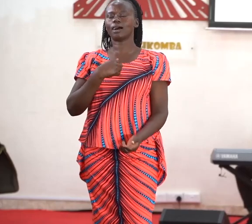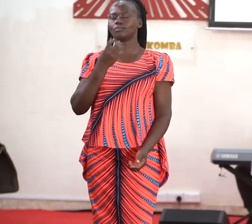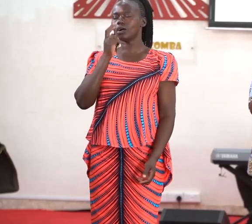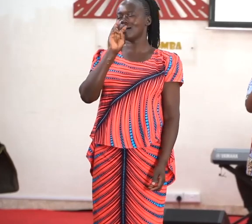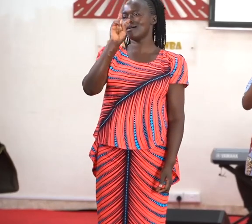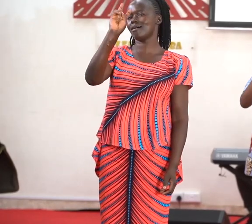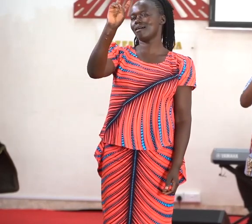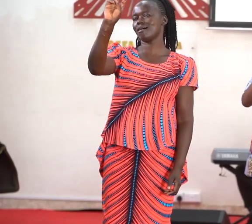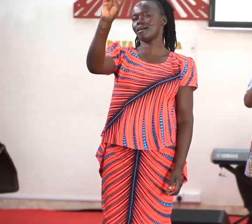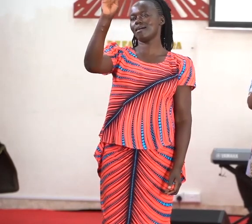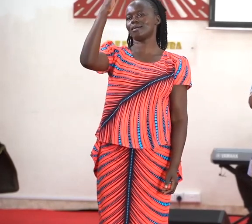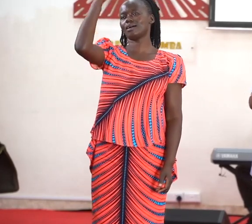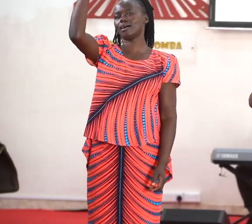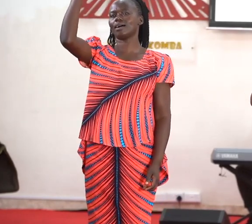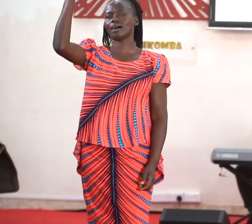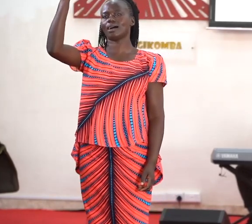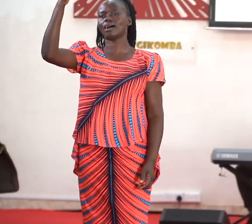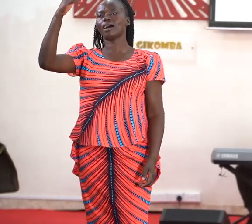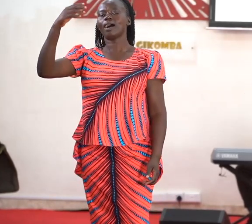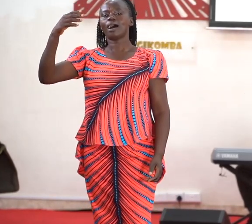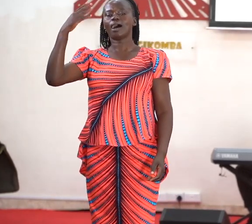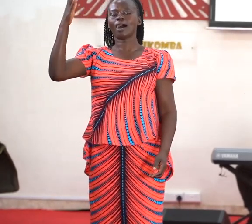marana mwona,